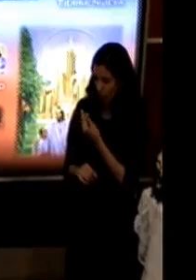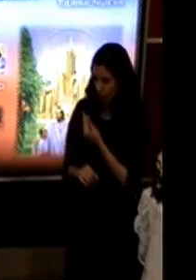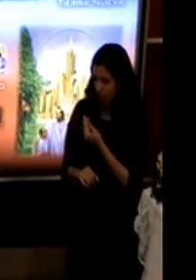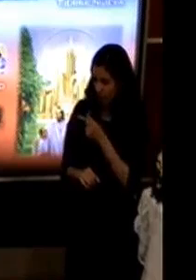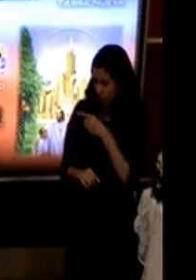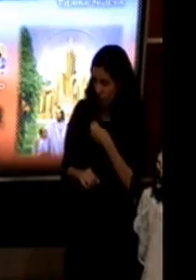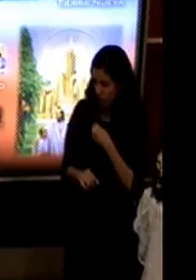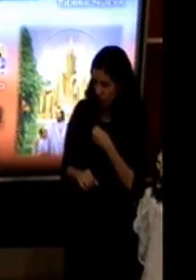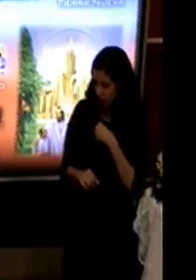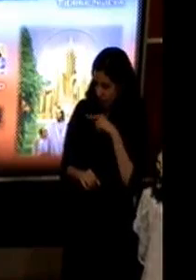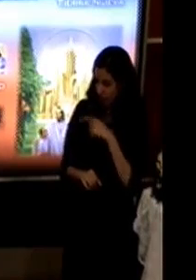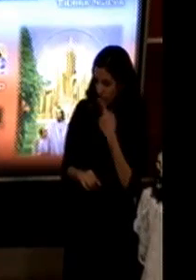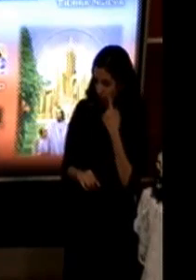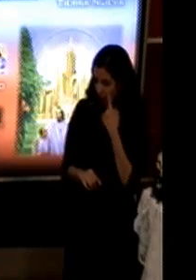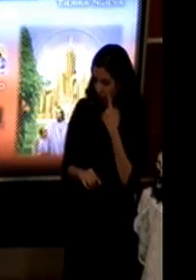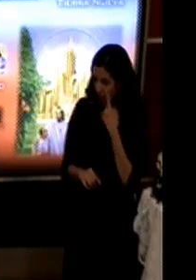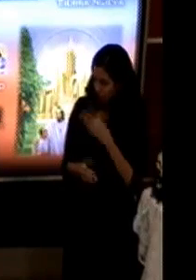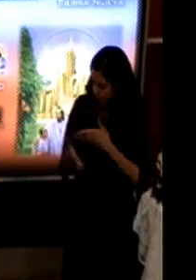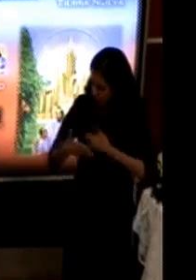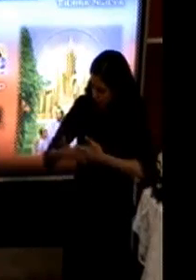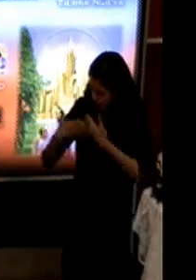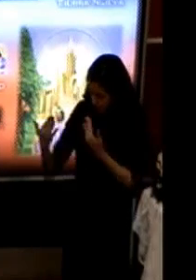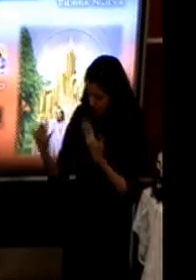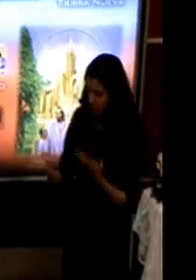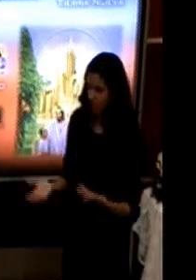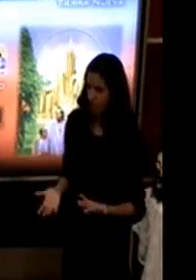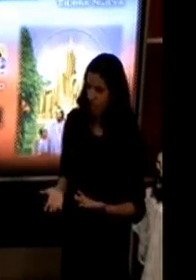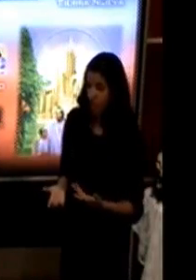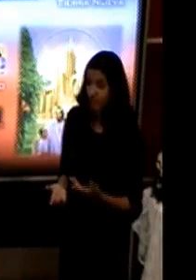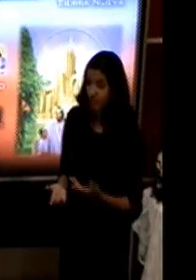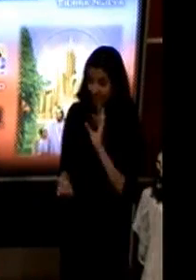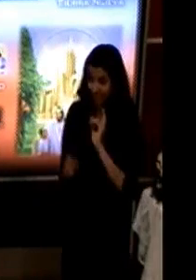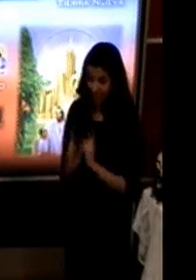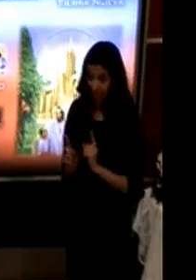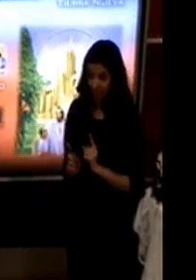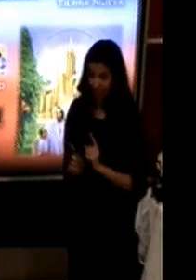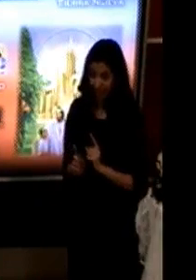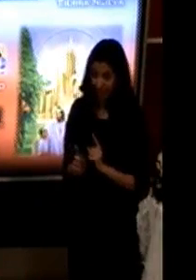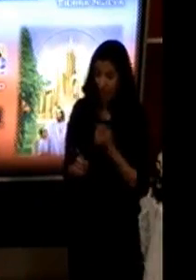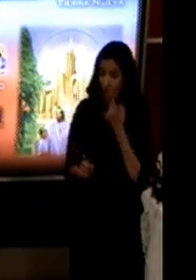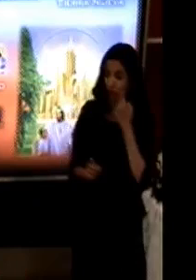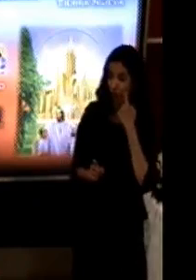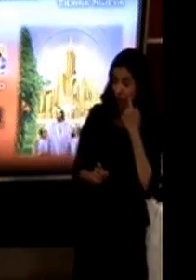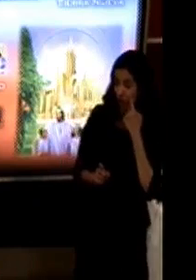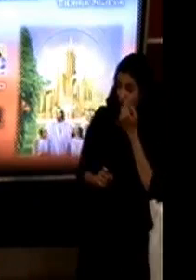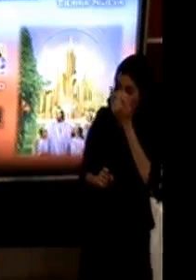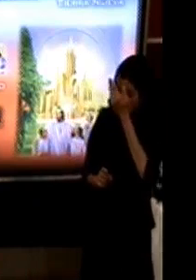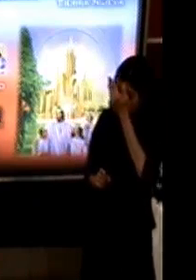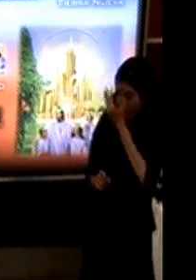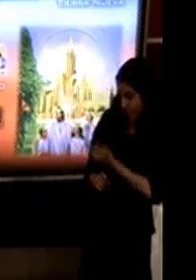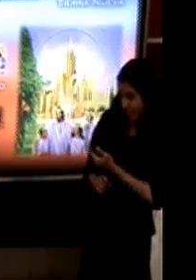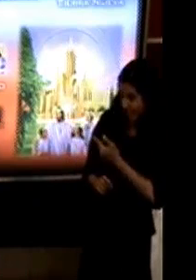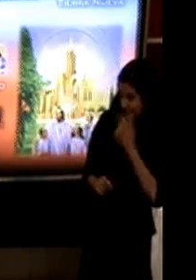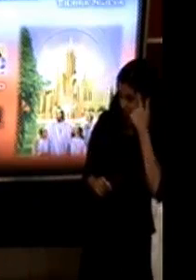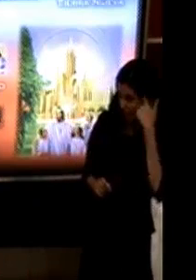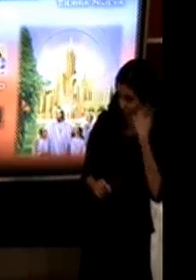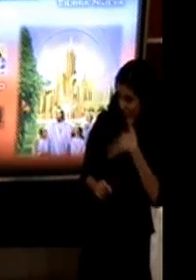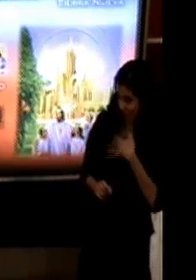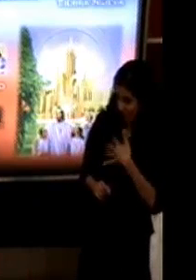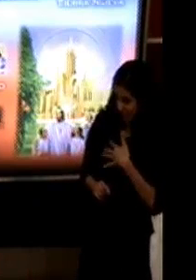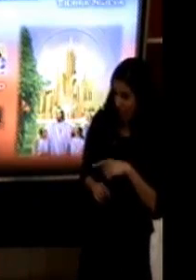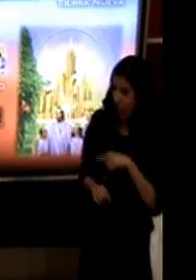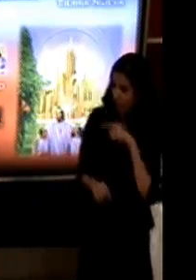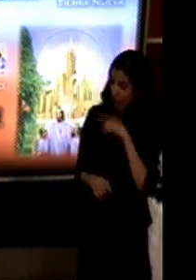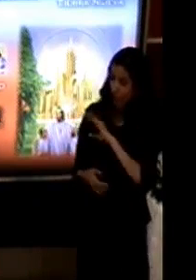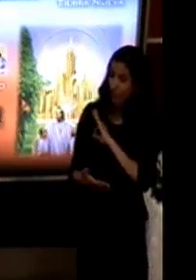fiel a Dios y te felicito, y sé de tu capacidad para la trigonometría, así que no necesitas